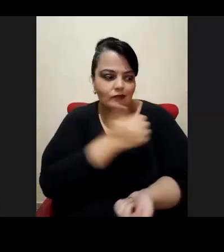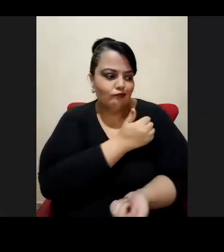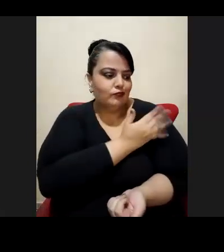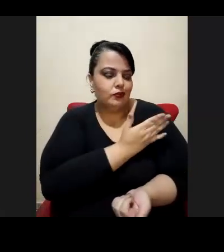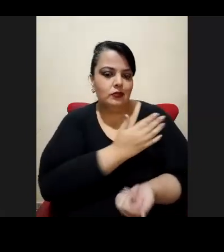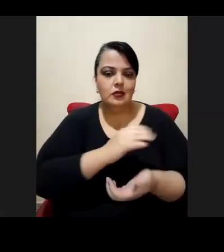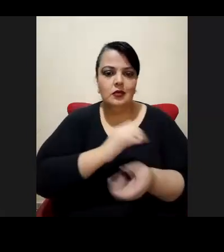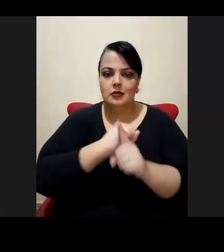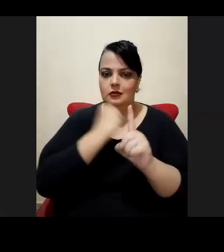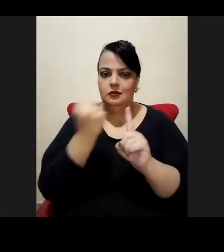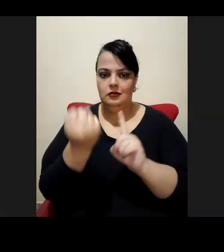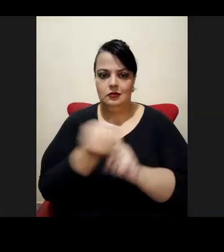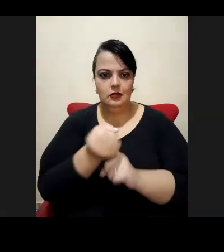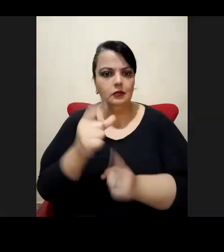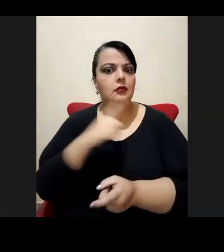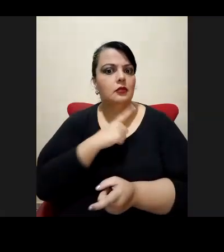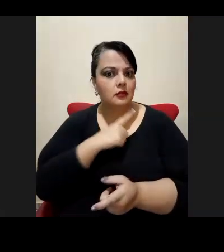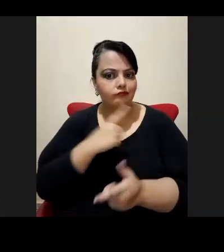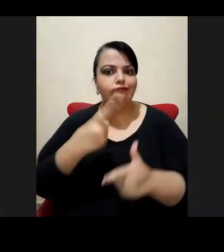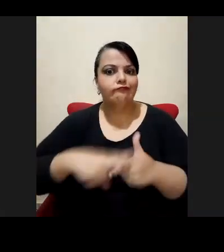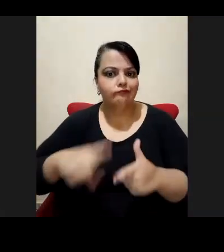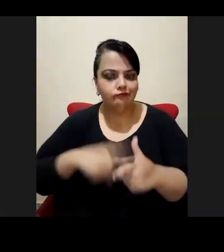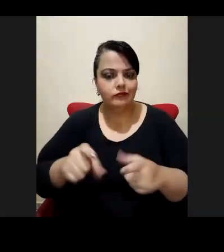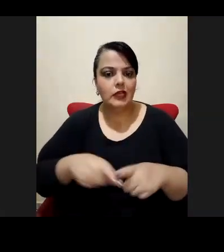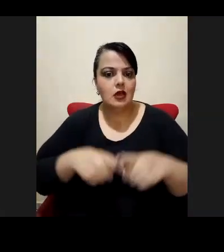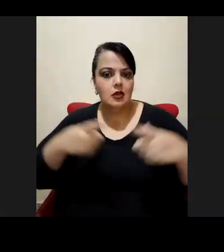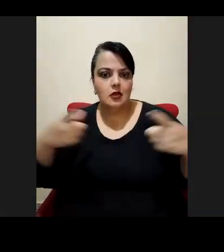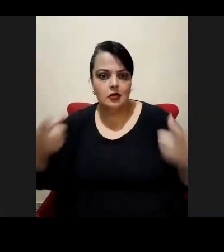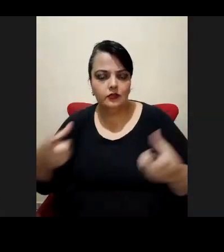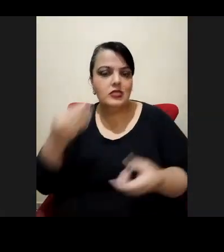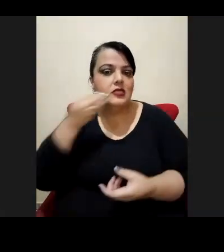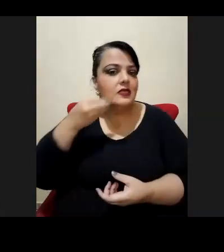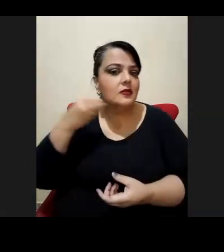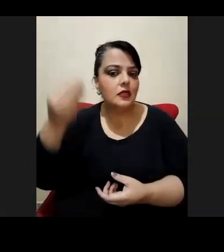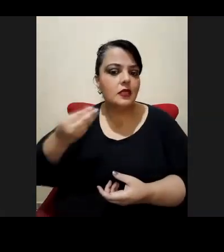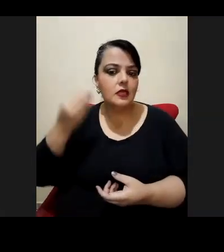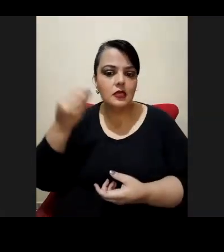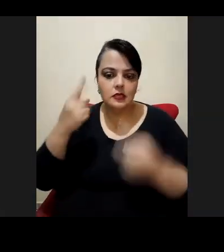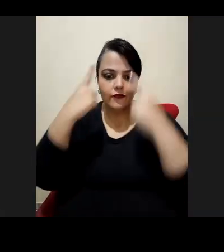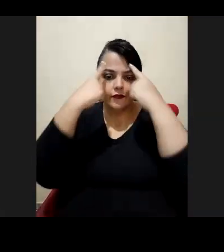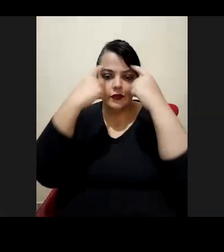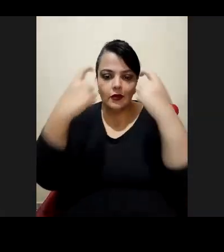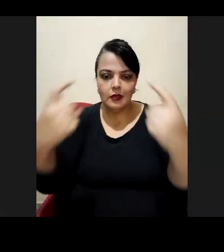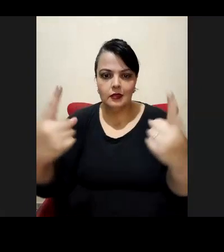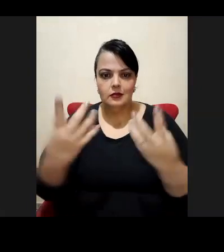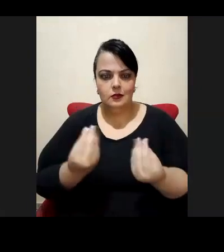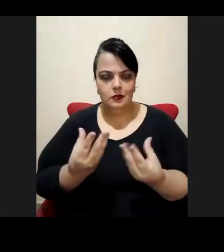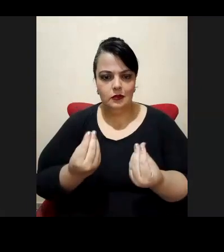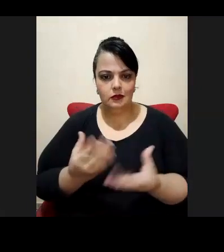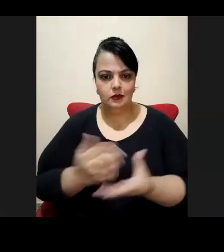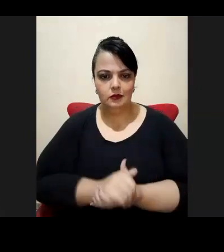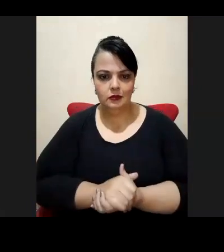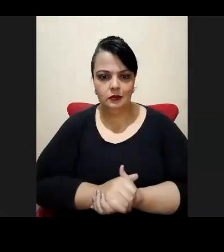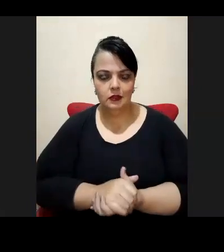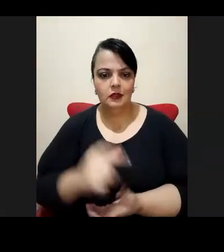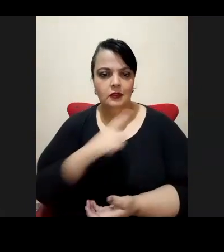social são devastadores, são experiências muito violentas e que podem, de fato, gerar um